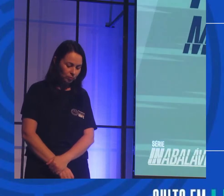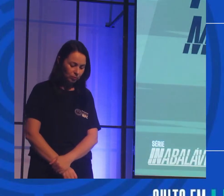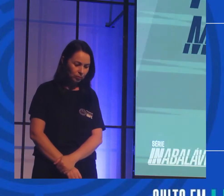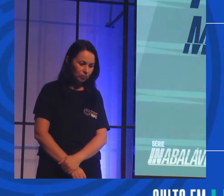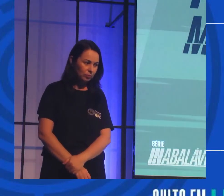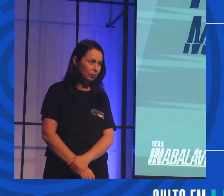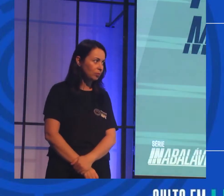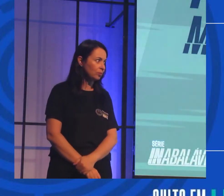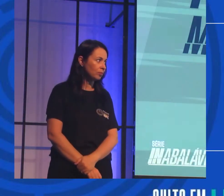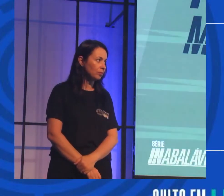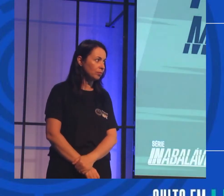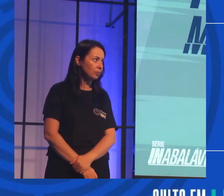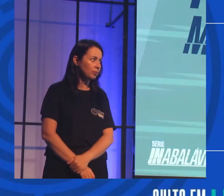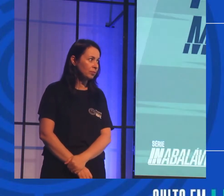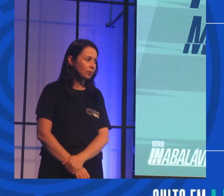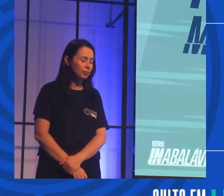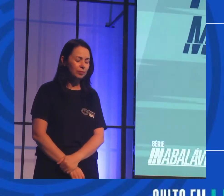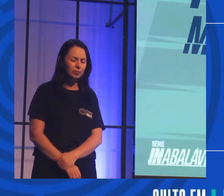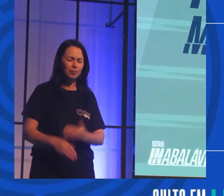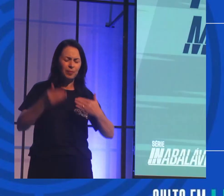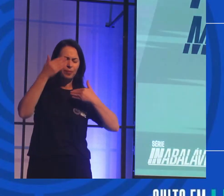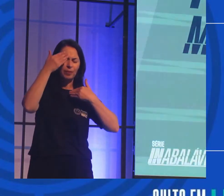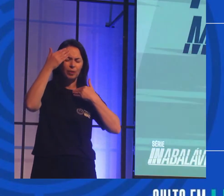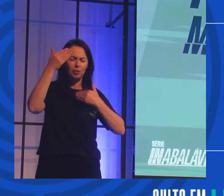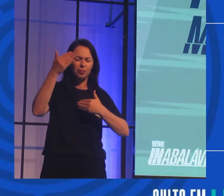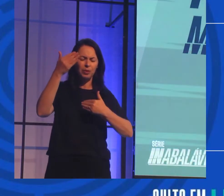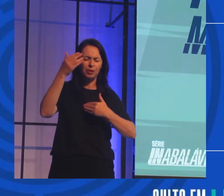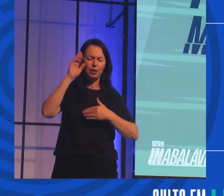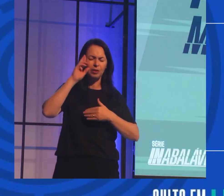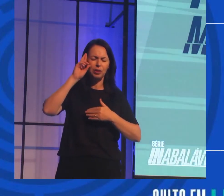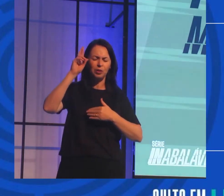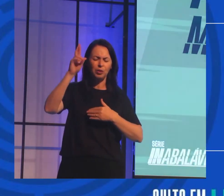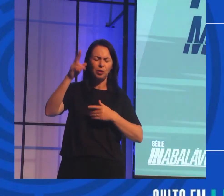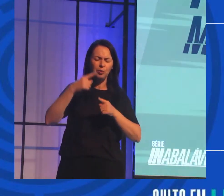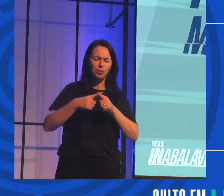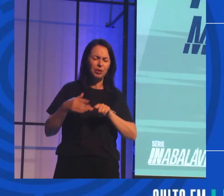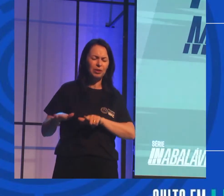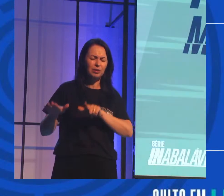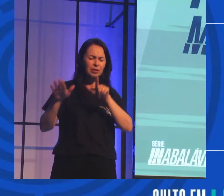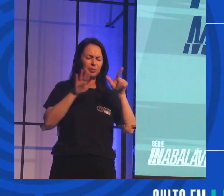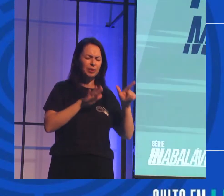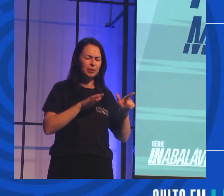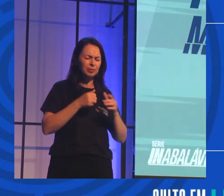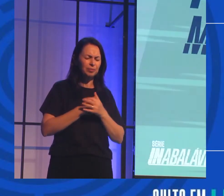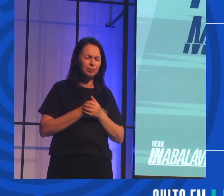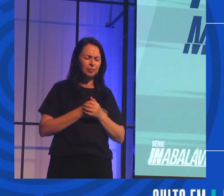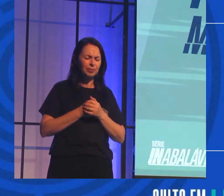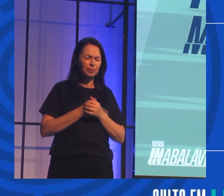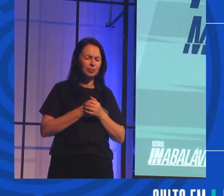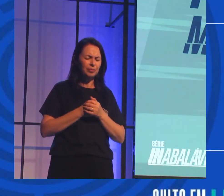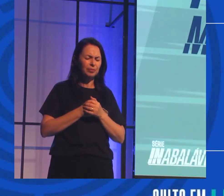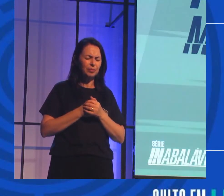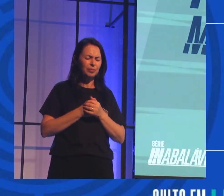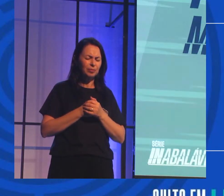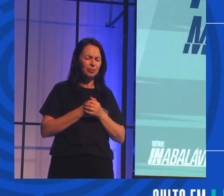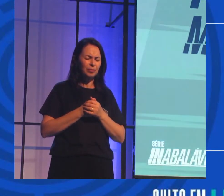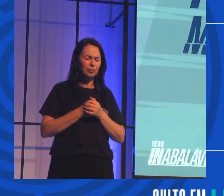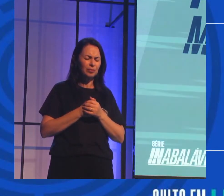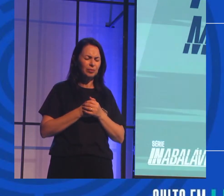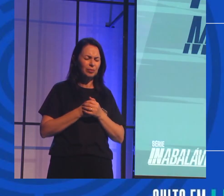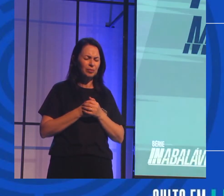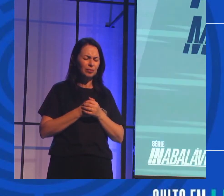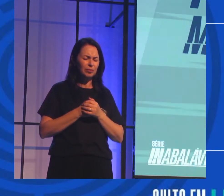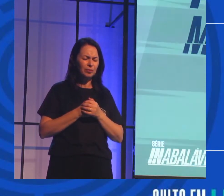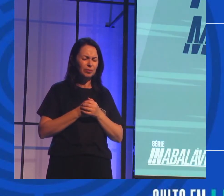Obrigado, Senhor, porque essa semana, quando eu estava prestes a jogar